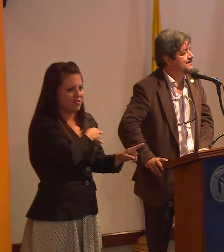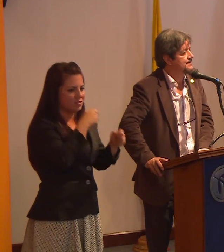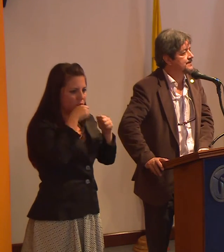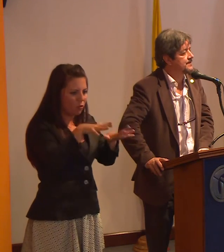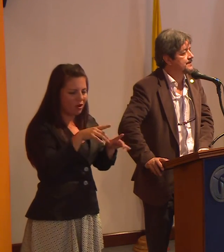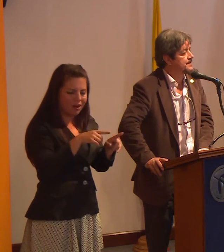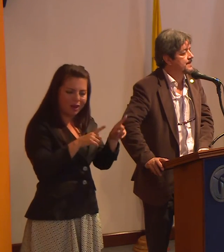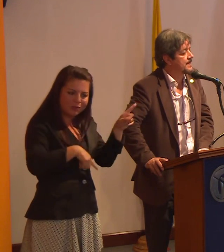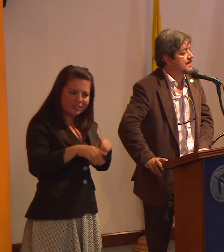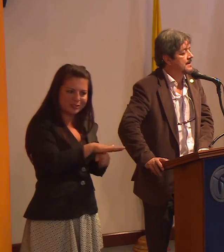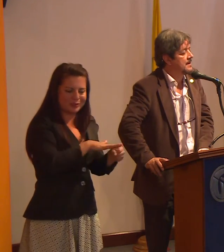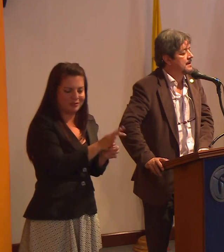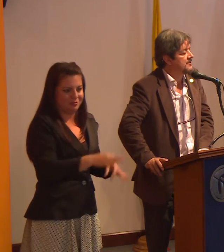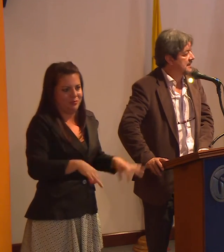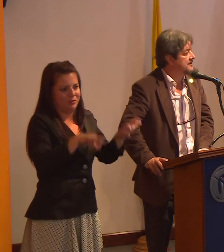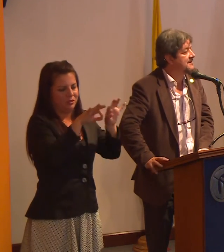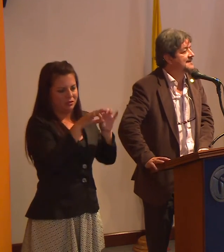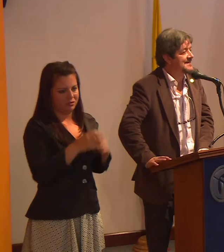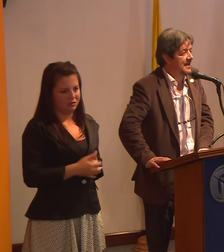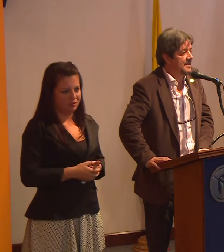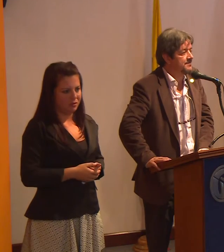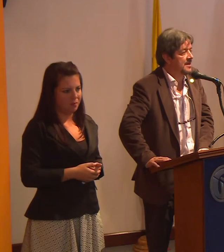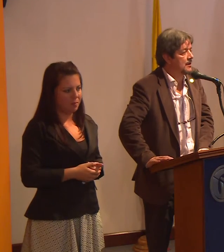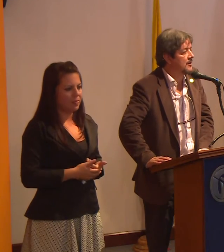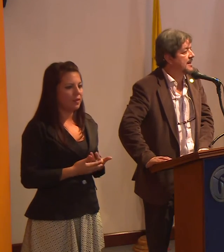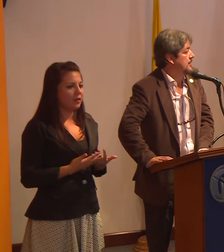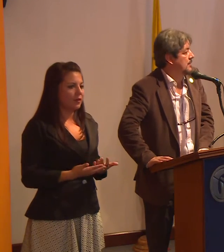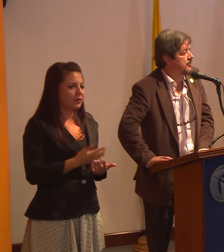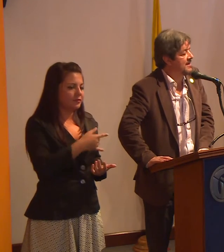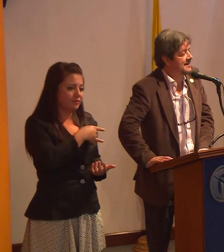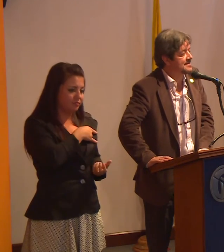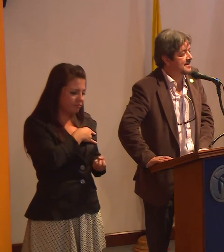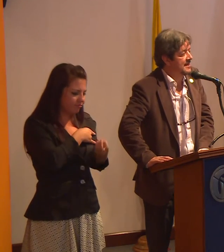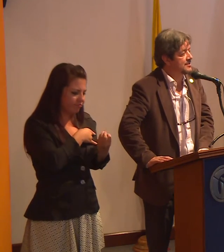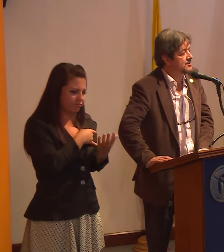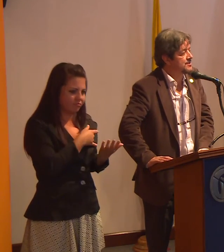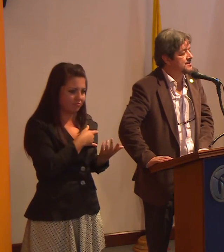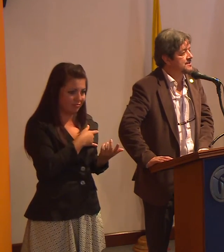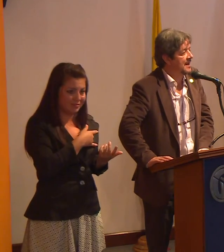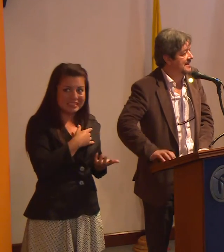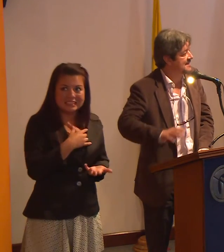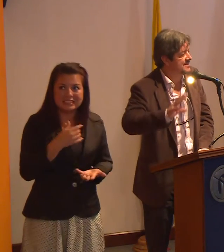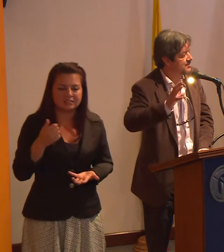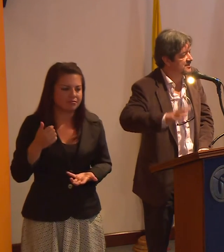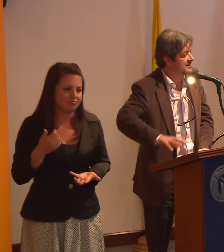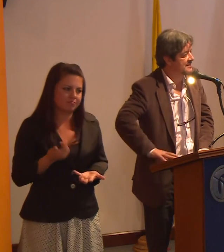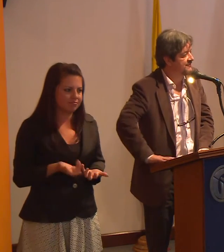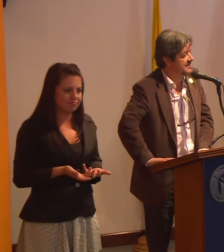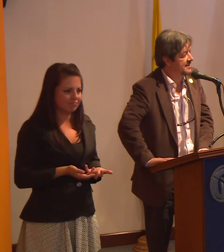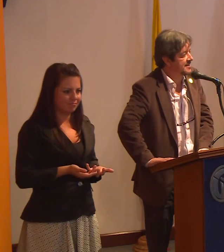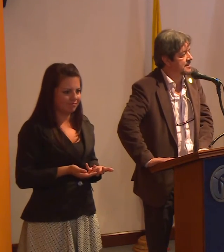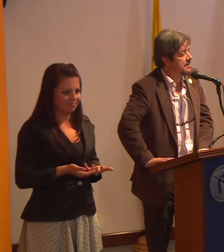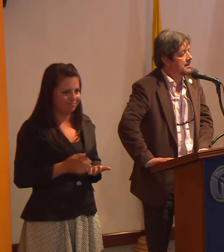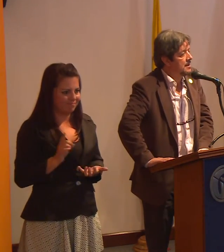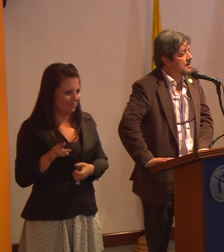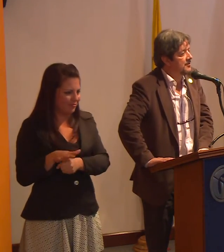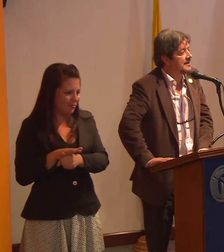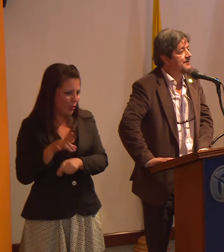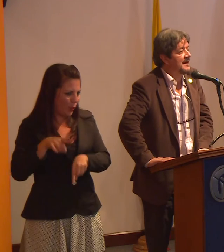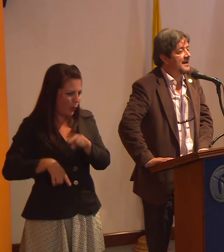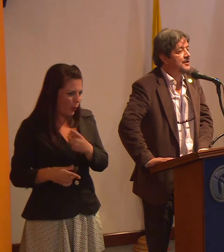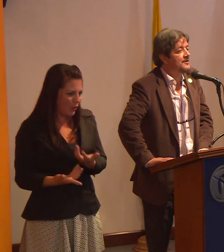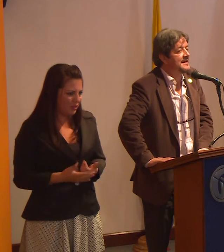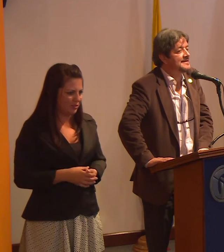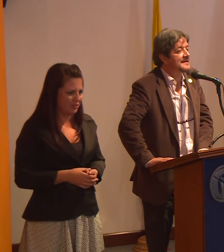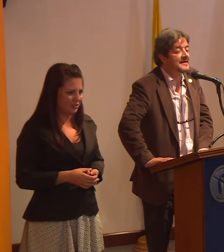importantes. Pues la universidad pedagógica no puede acceder a esas situaciones de Findeter,